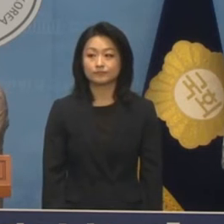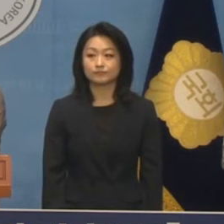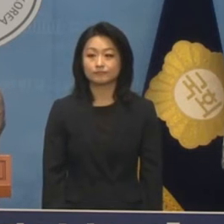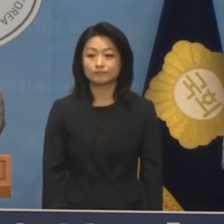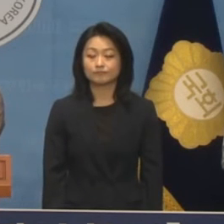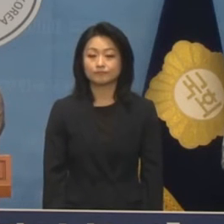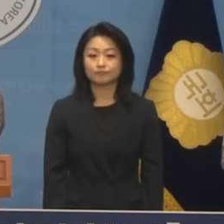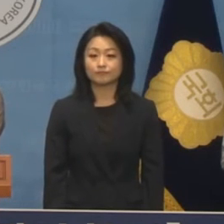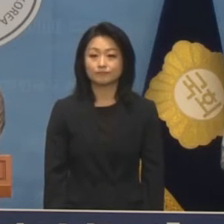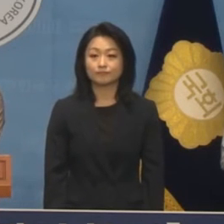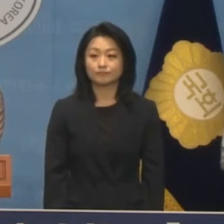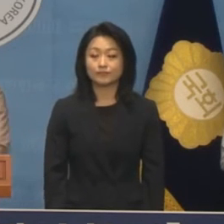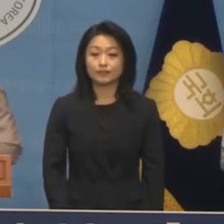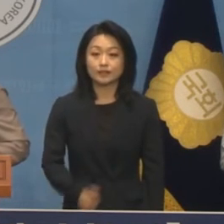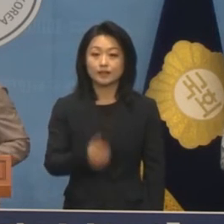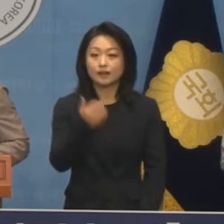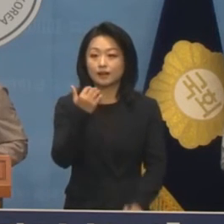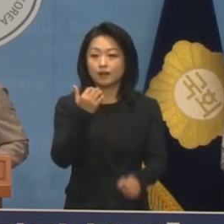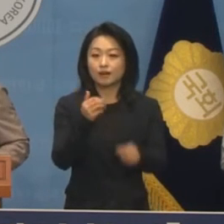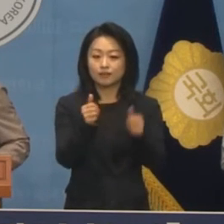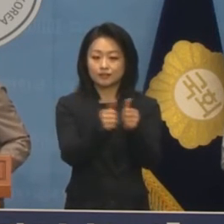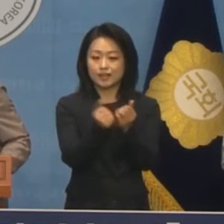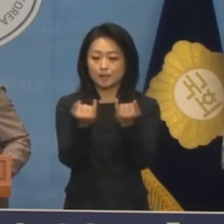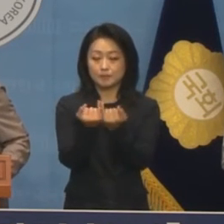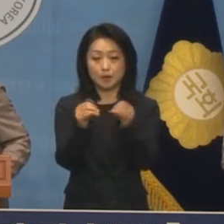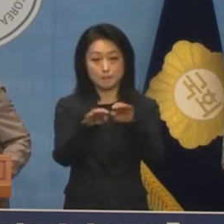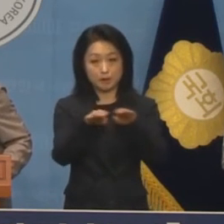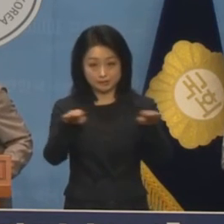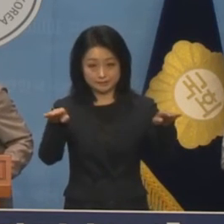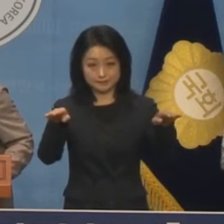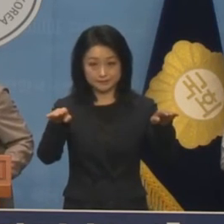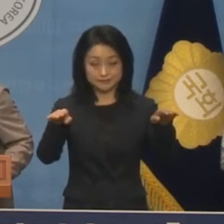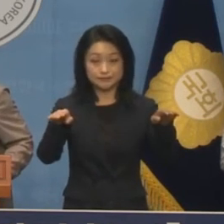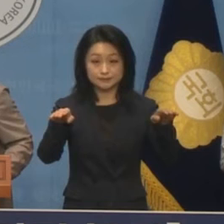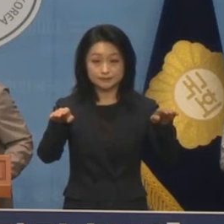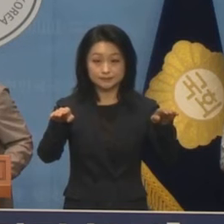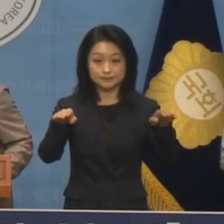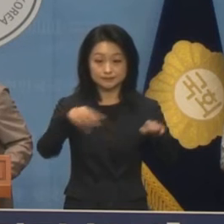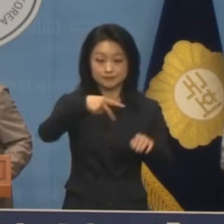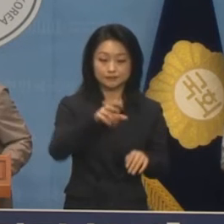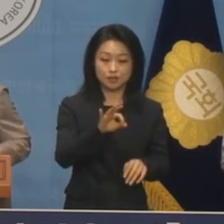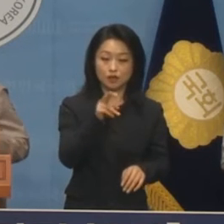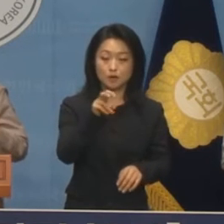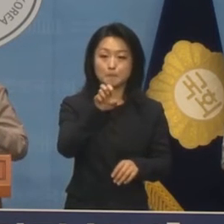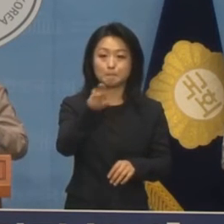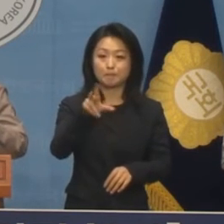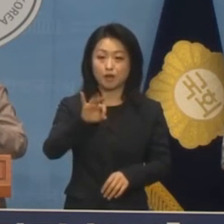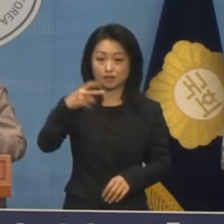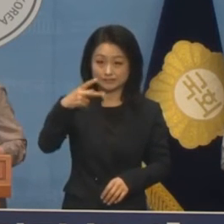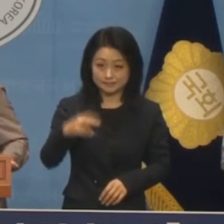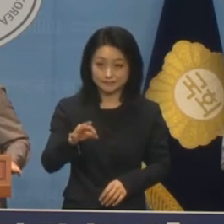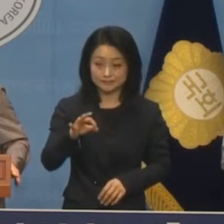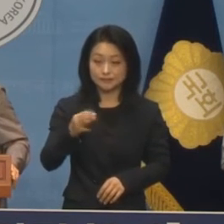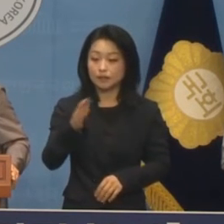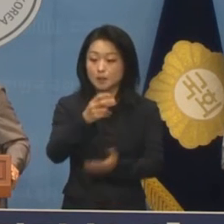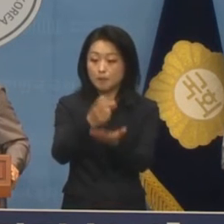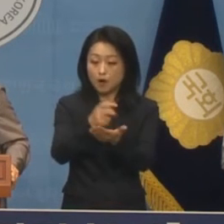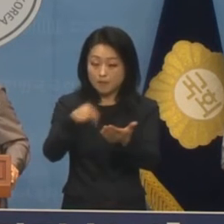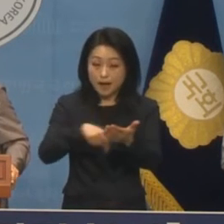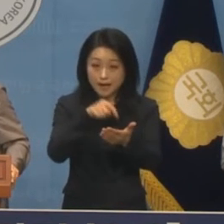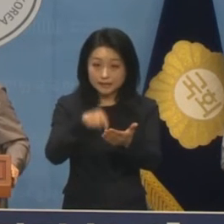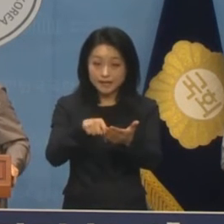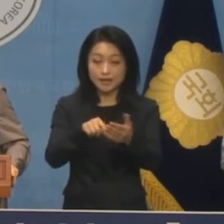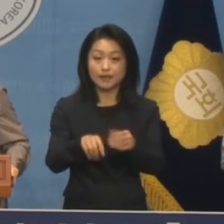많은 분들이 성평등 그러면 남성 여성 평등을 생각합니다. 그러나 실제로 요새 나오는 법률 안에 있는